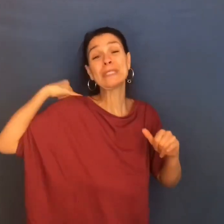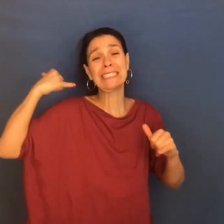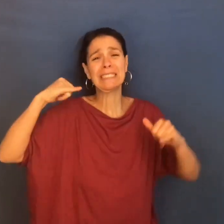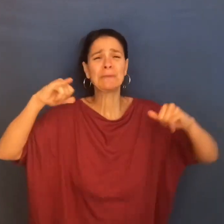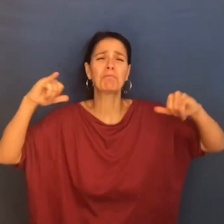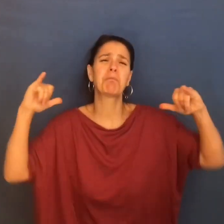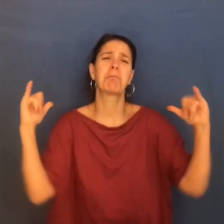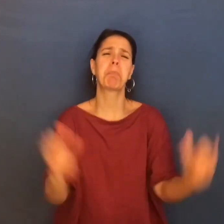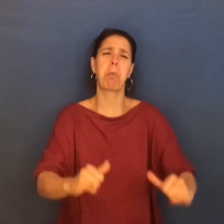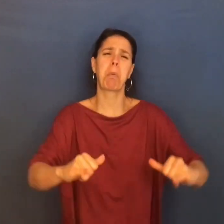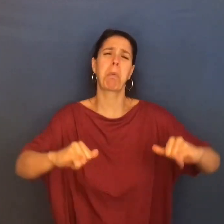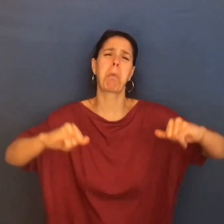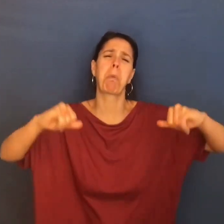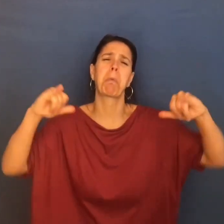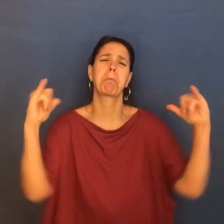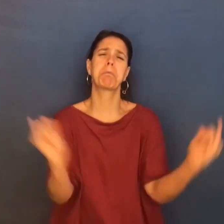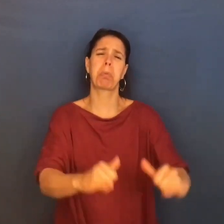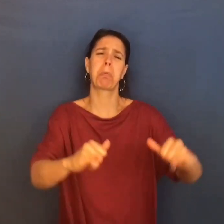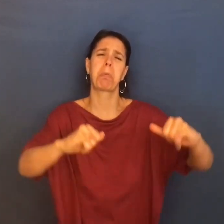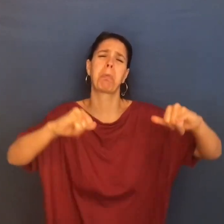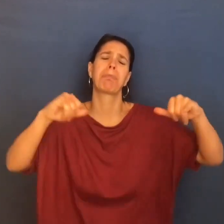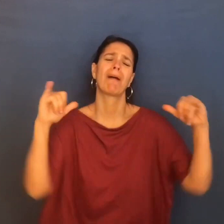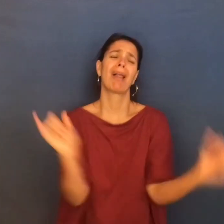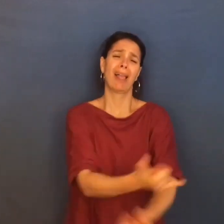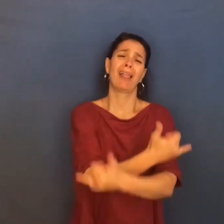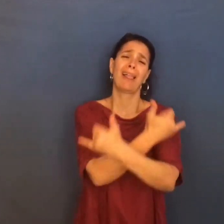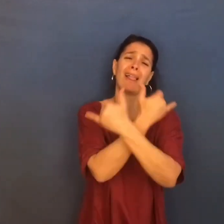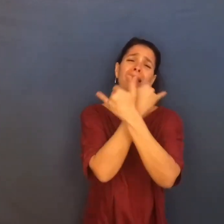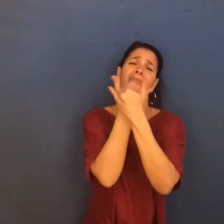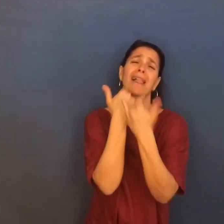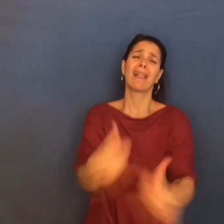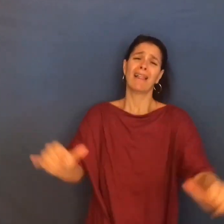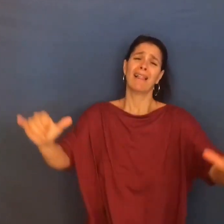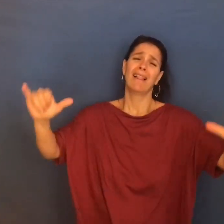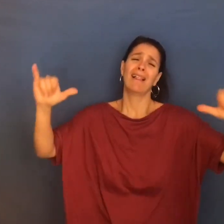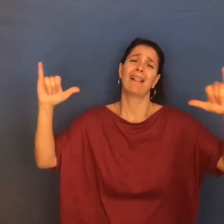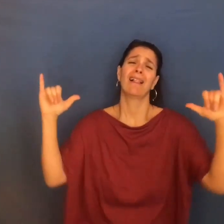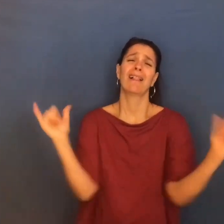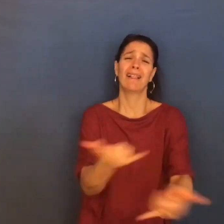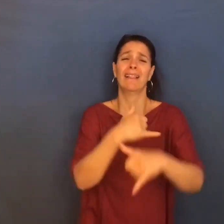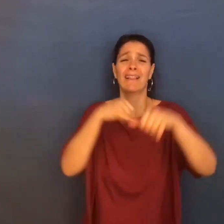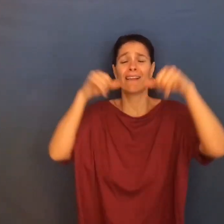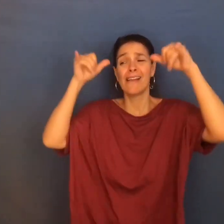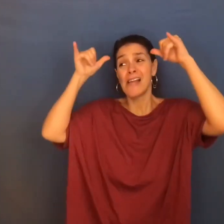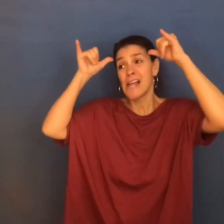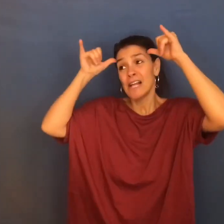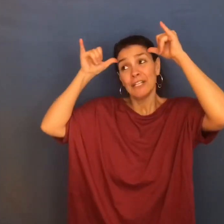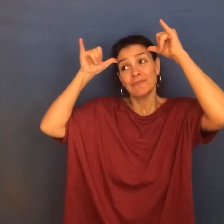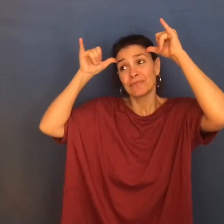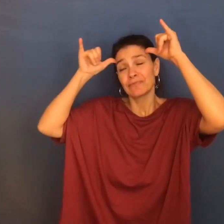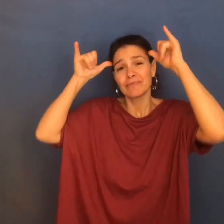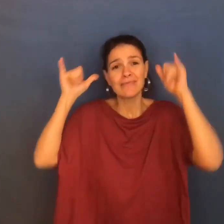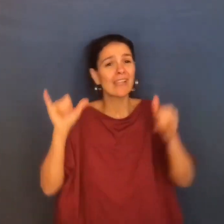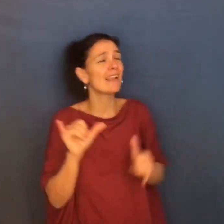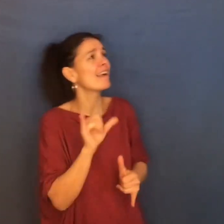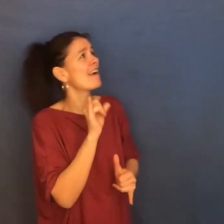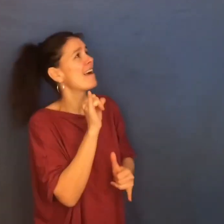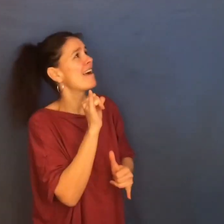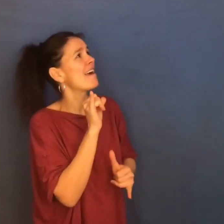Pendant son absence, la vache expliqua à la poupée. Jeudi dernier, il y avait ici une grande